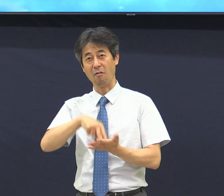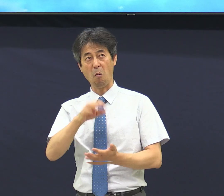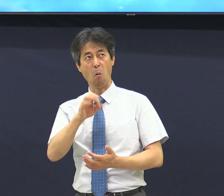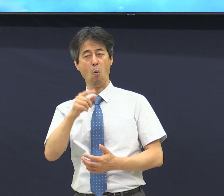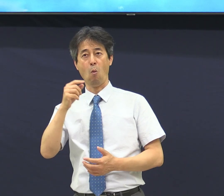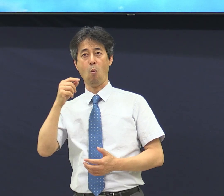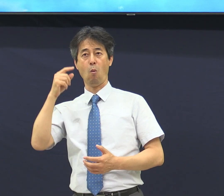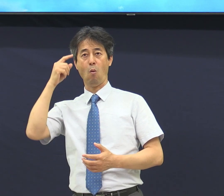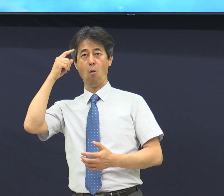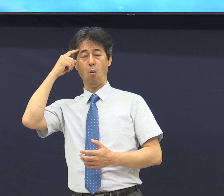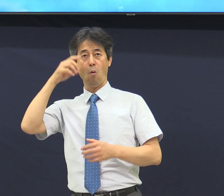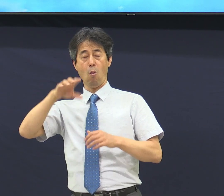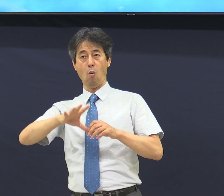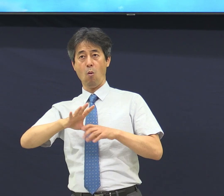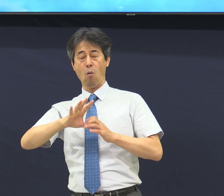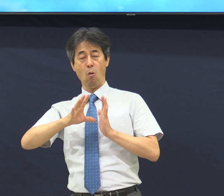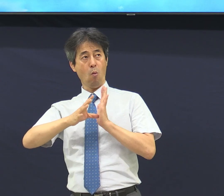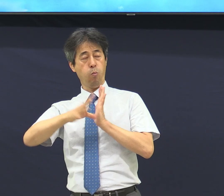여러분 입장에서 이 말은 정말